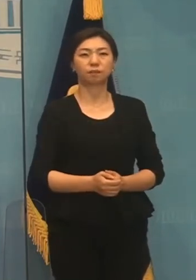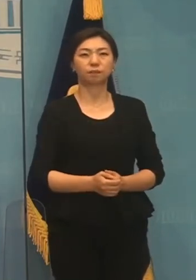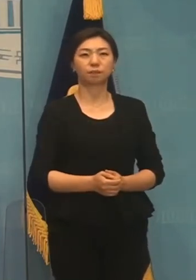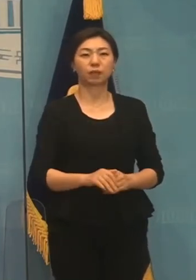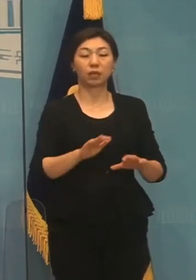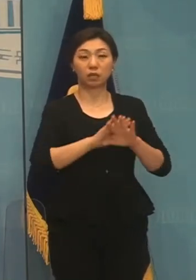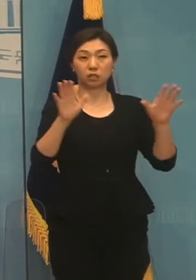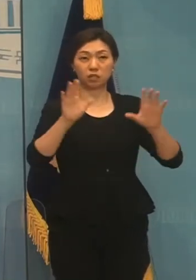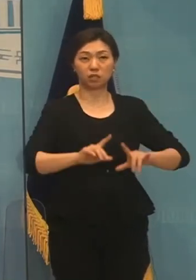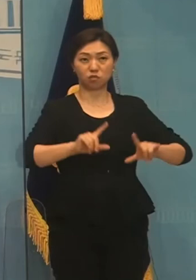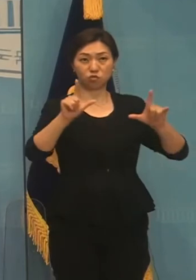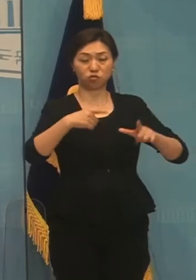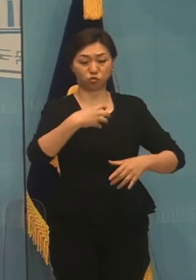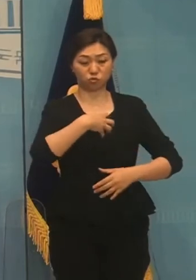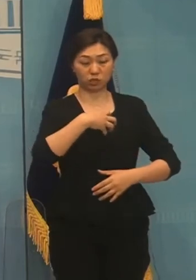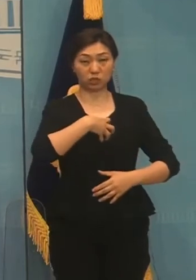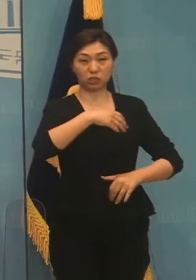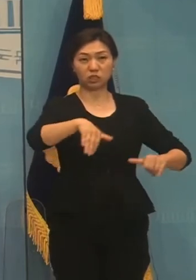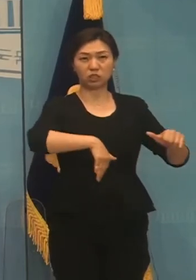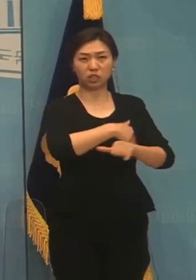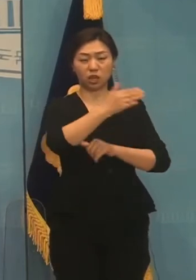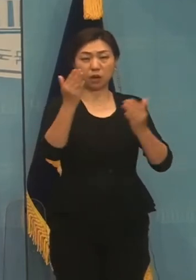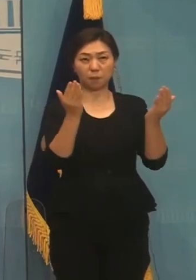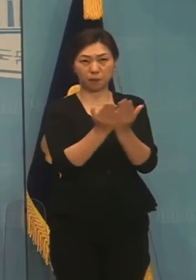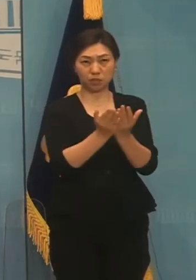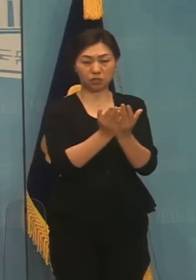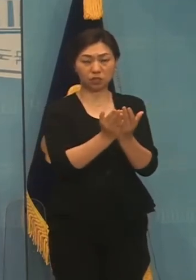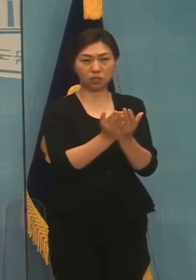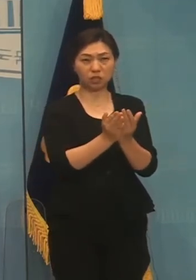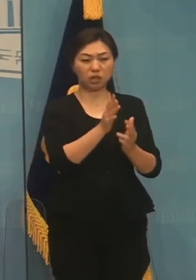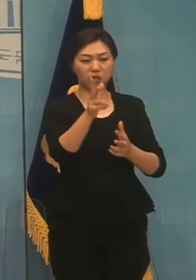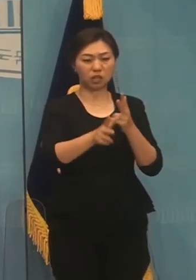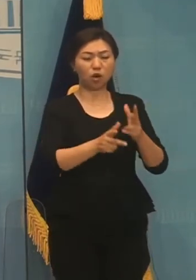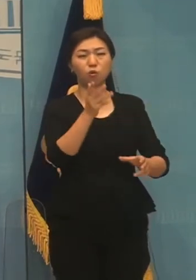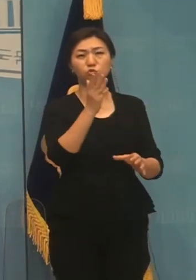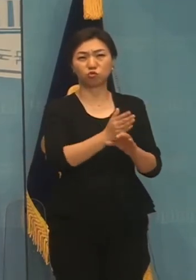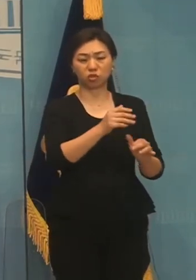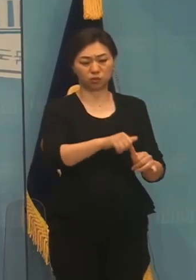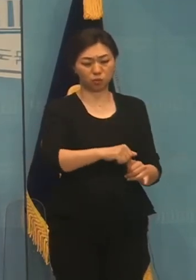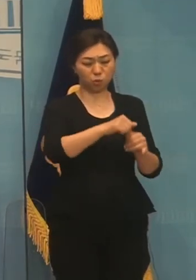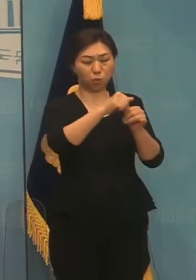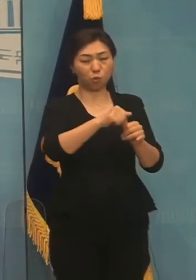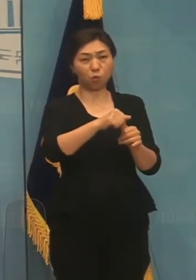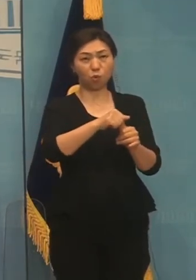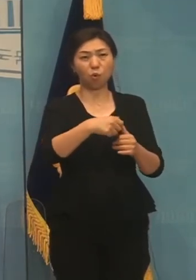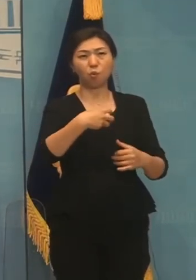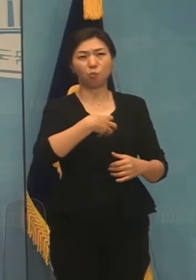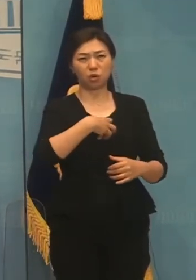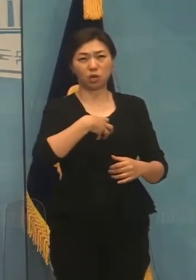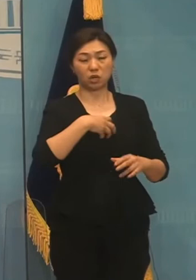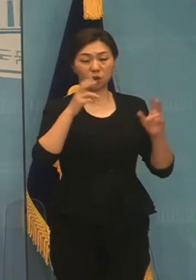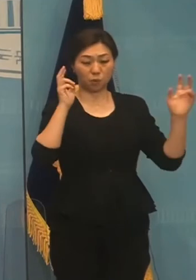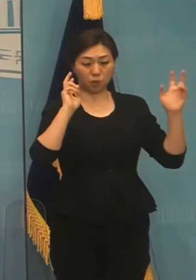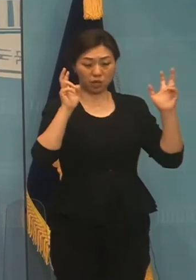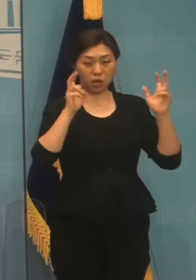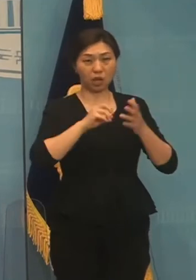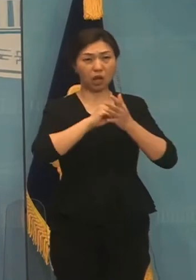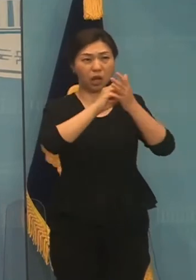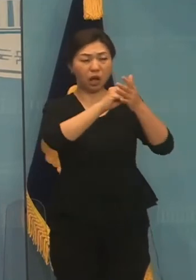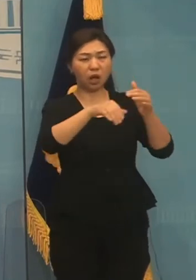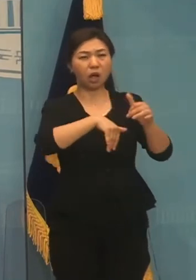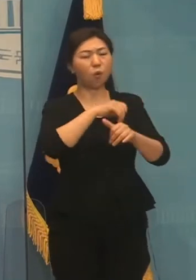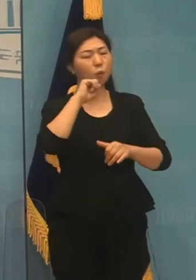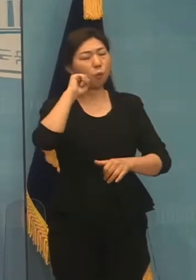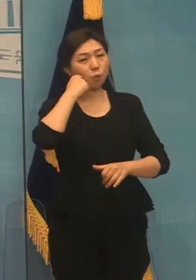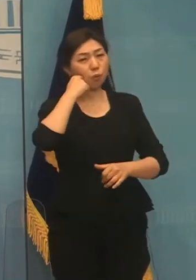기후위기에 대비한 산업전환에 따른 고용위기 문제가 심각할 텐데 이와 관련한 대책을 단 한마디도 언급하지